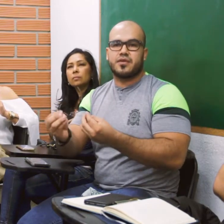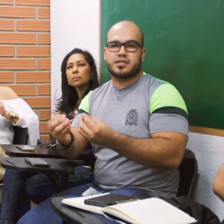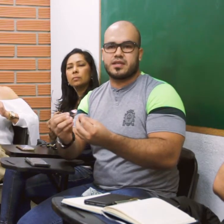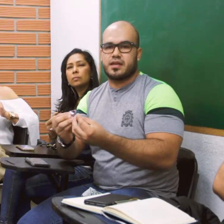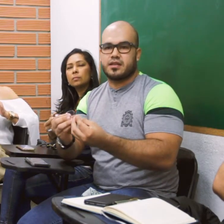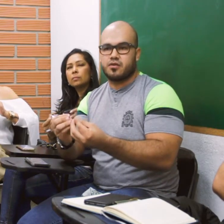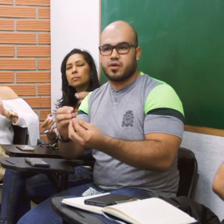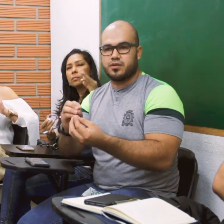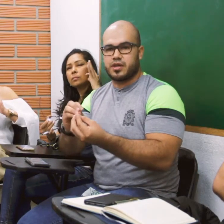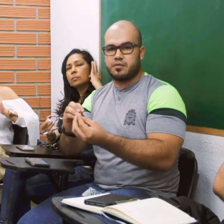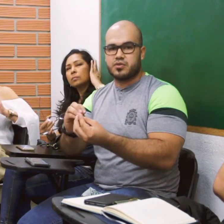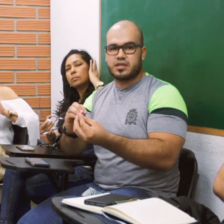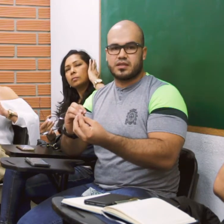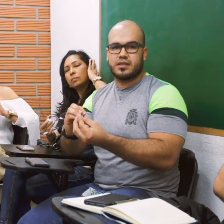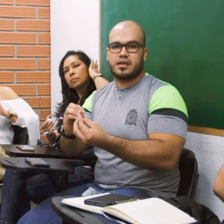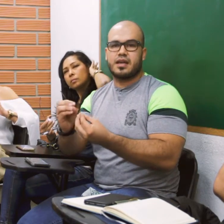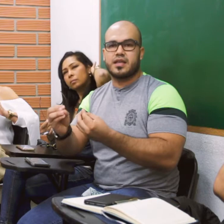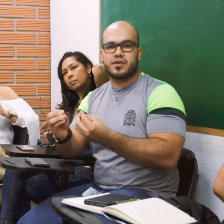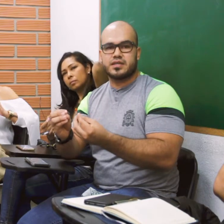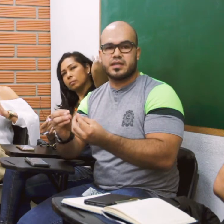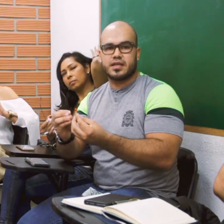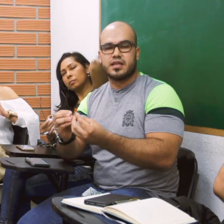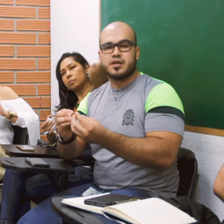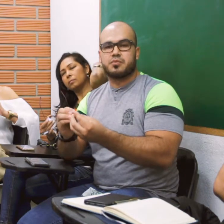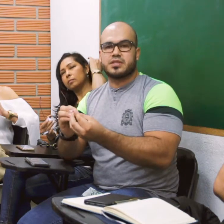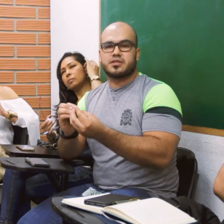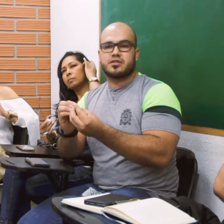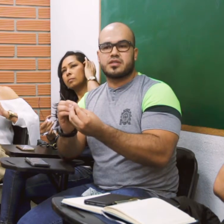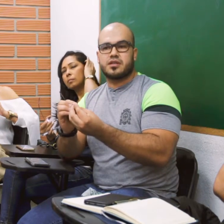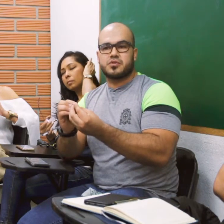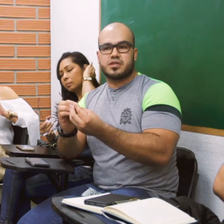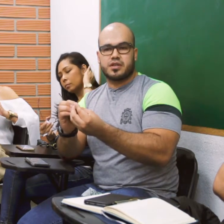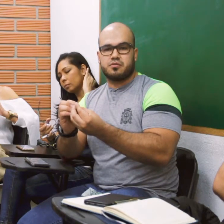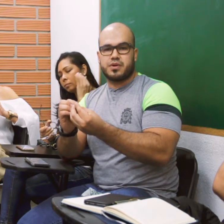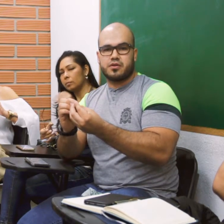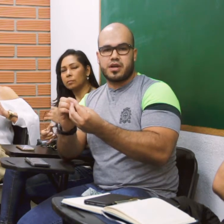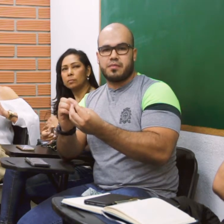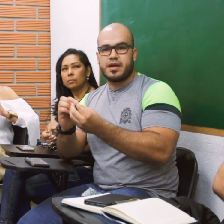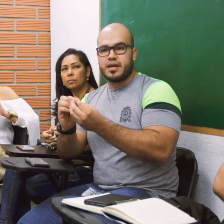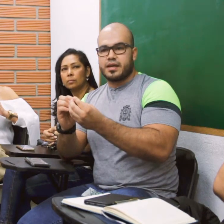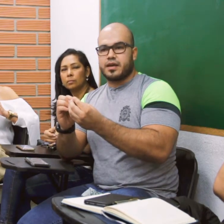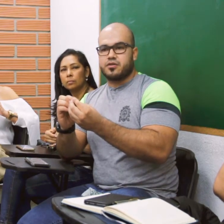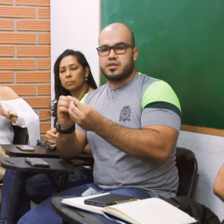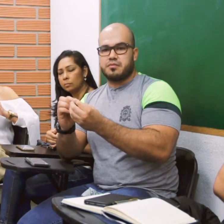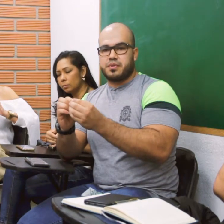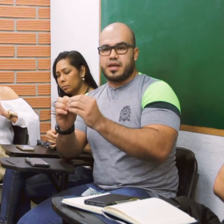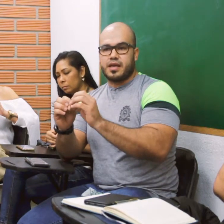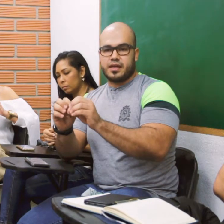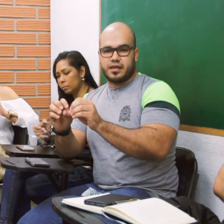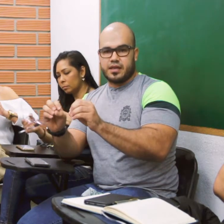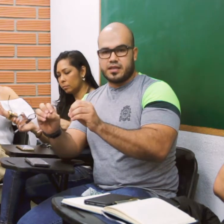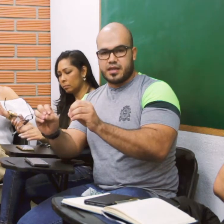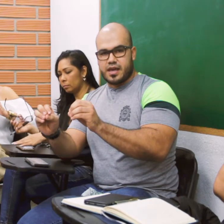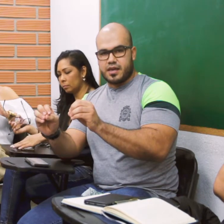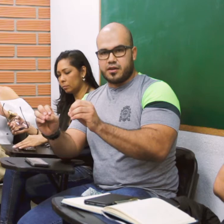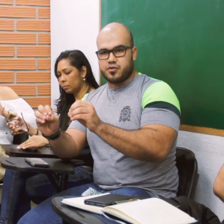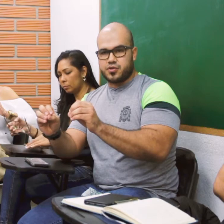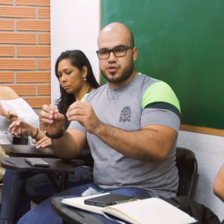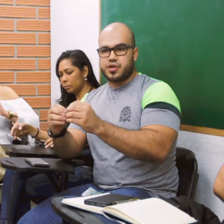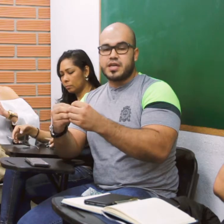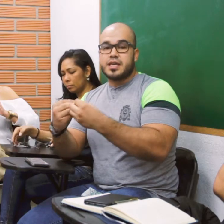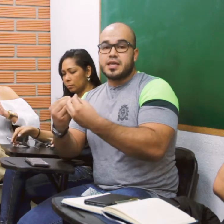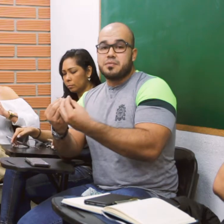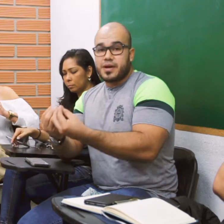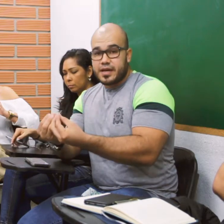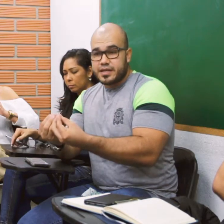la diversidad. Cuando queremos atender la diversidad, pues entonces debemos tener un panorama que contemple equidad e